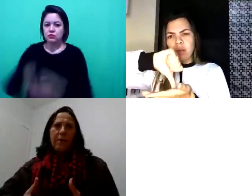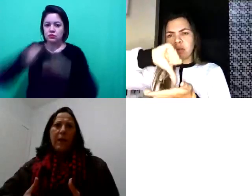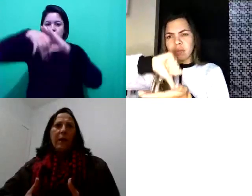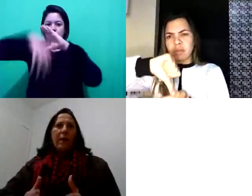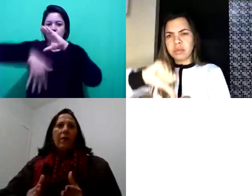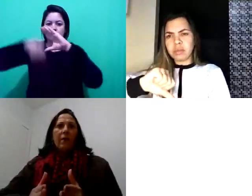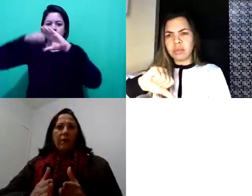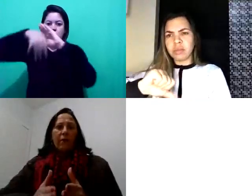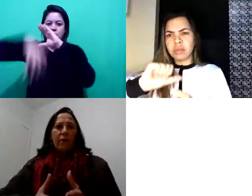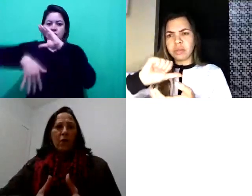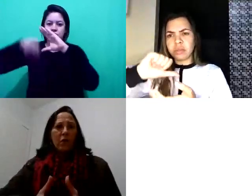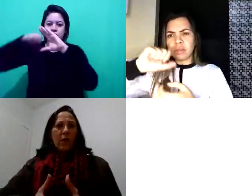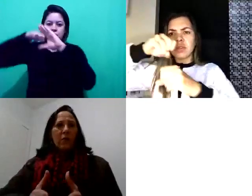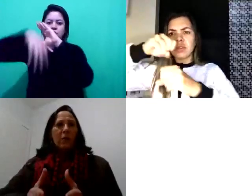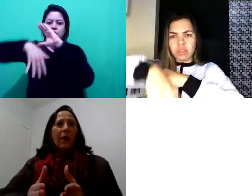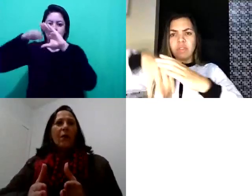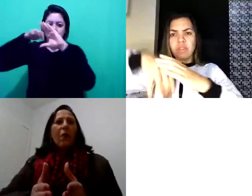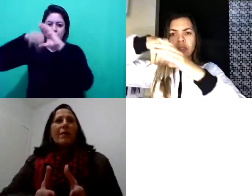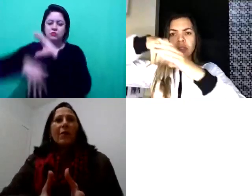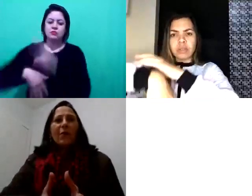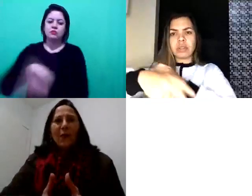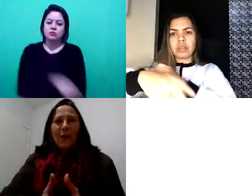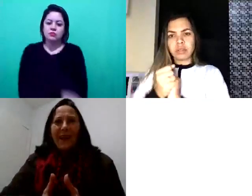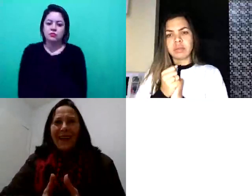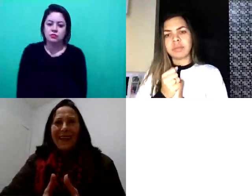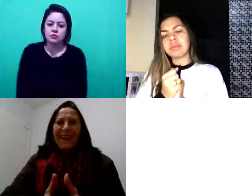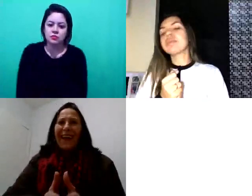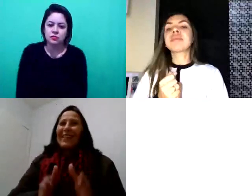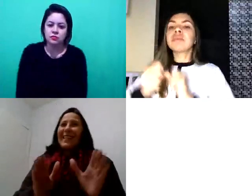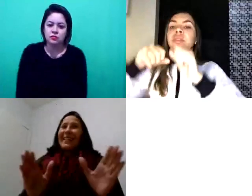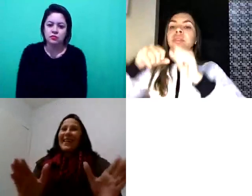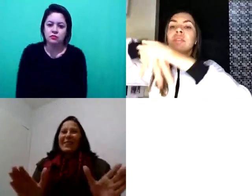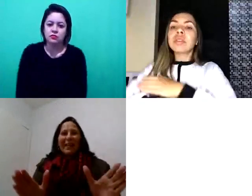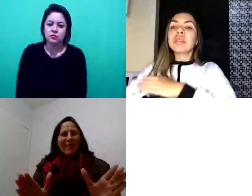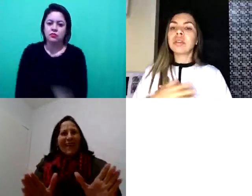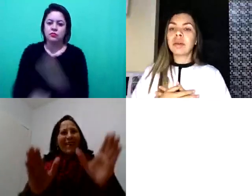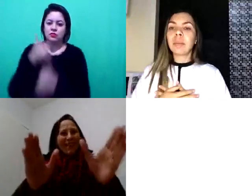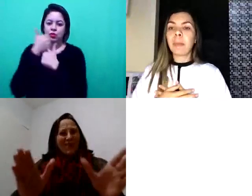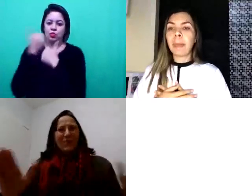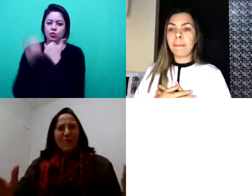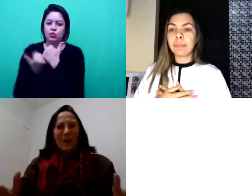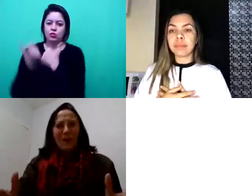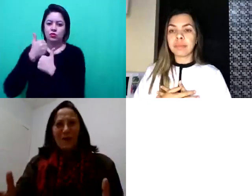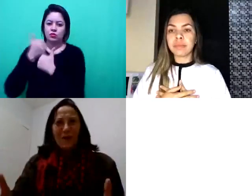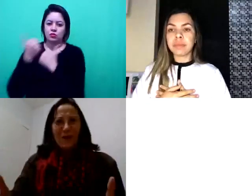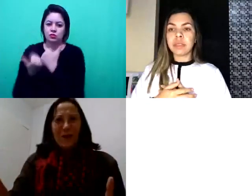Tá? Foz do Iguaçu, a nossa tutora, que a gente não sabia, e vai ser um susto para todo